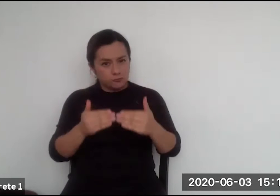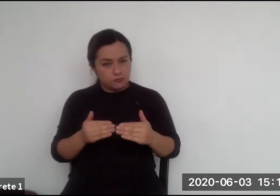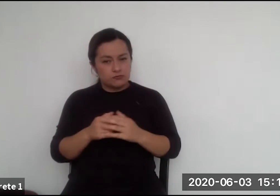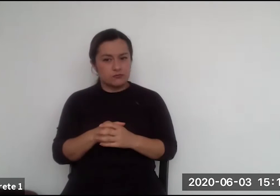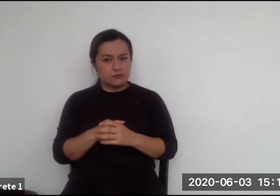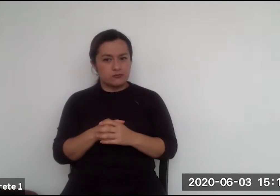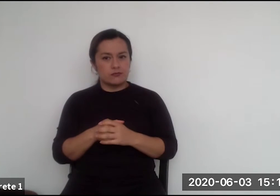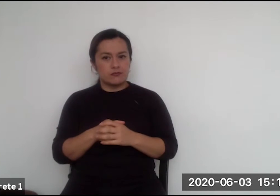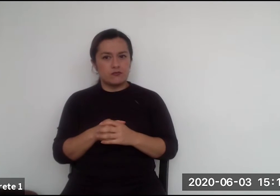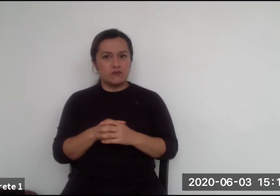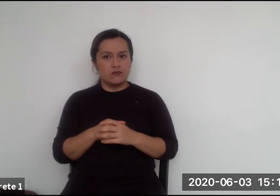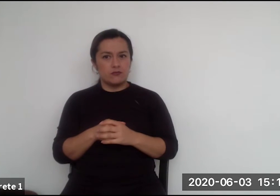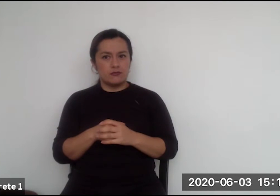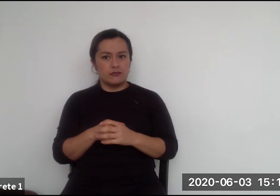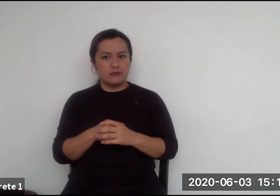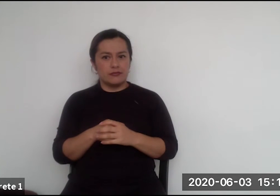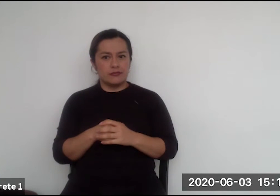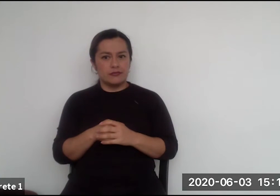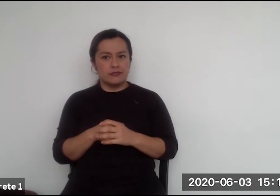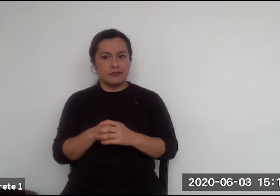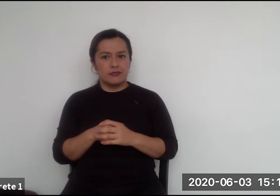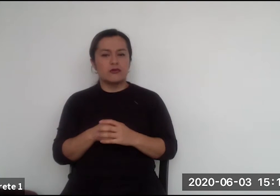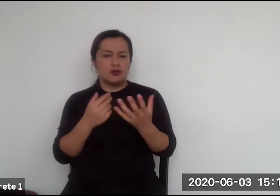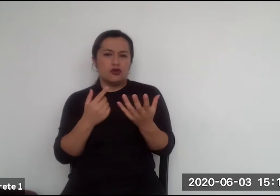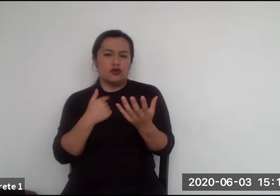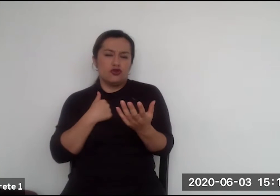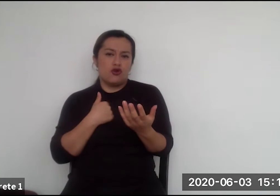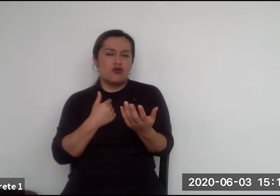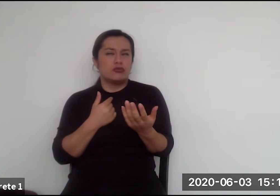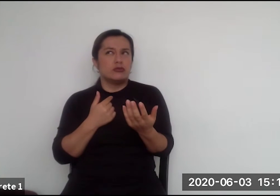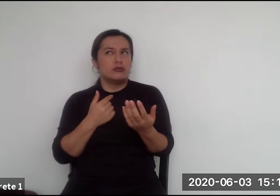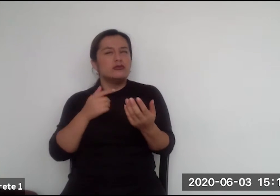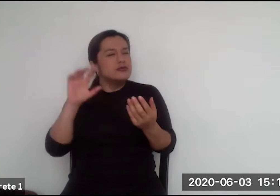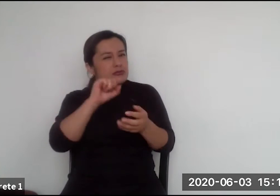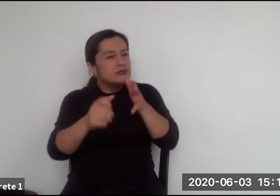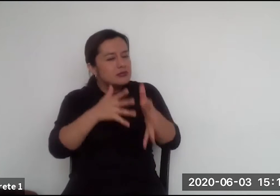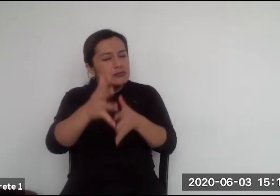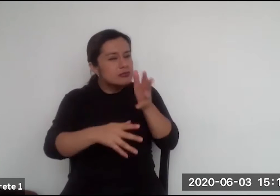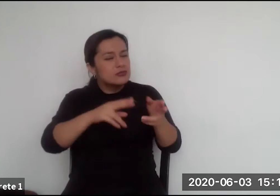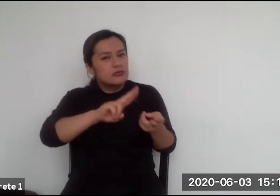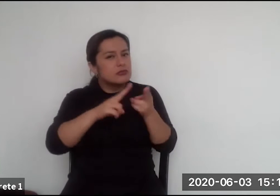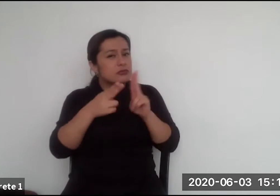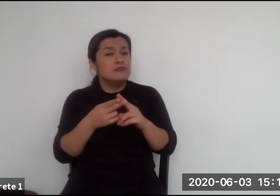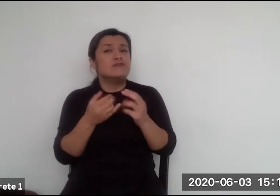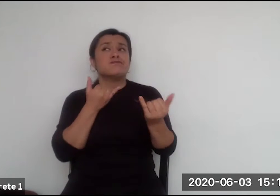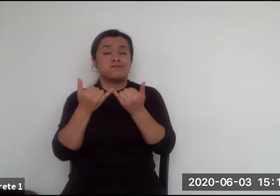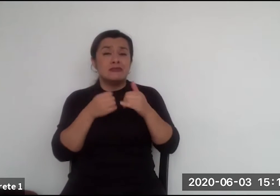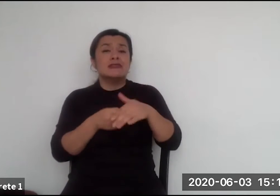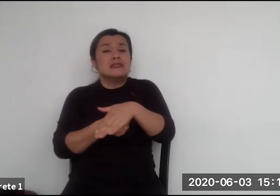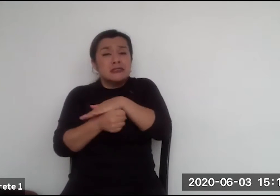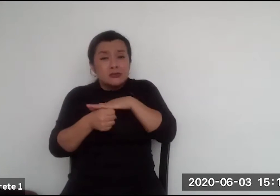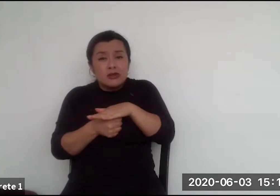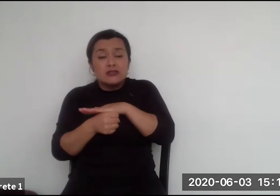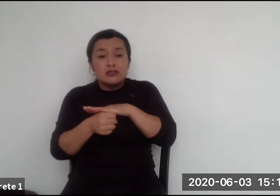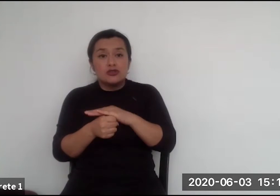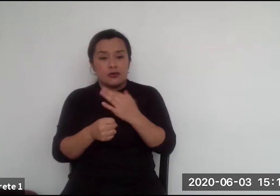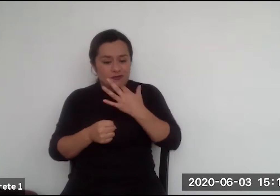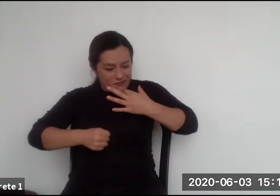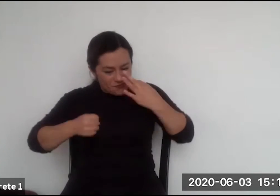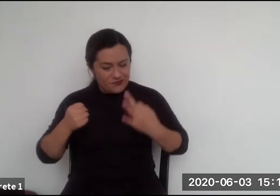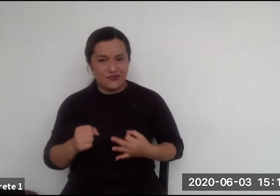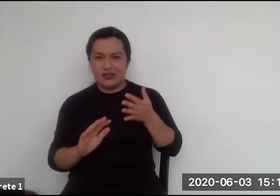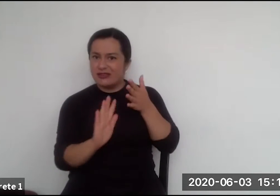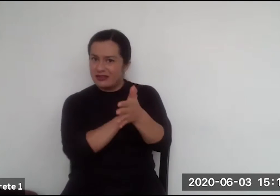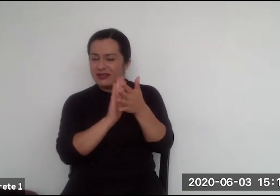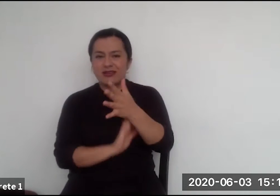porque quiero referirme a las situaciones, a los hechos, a las